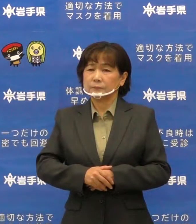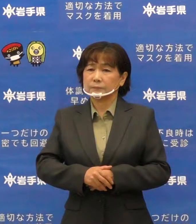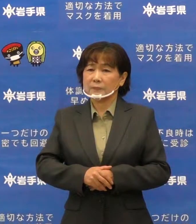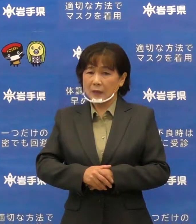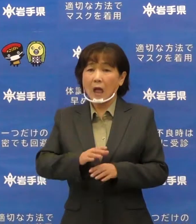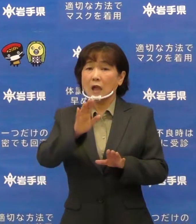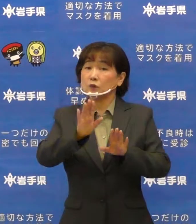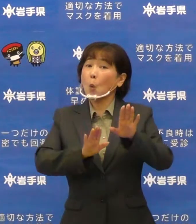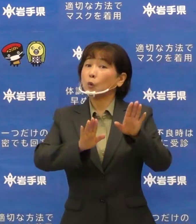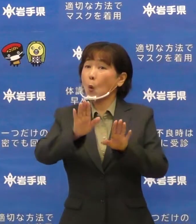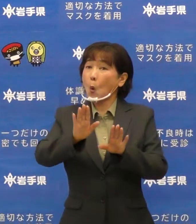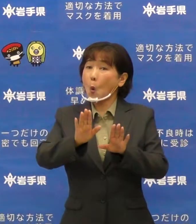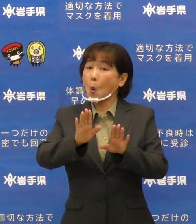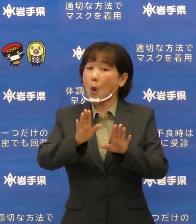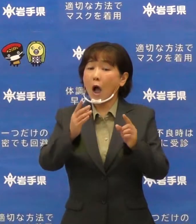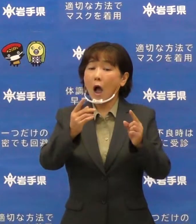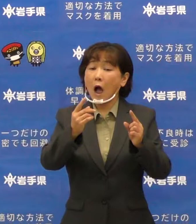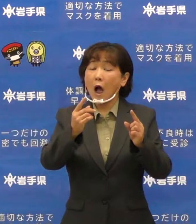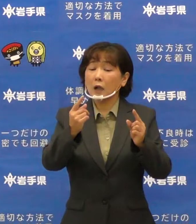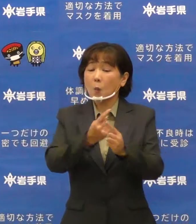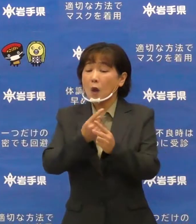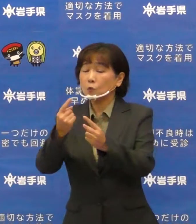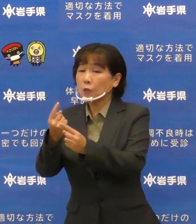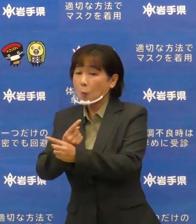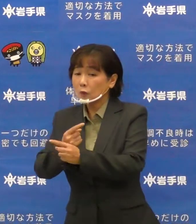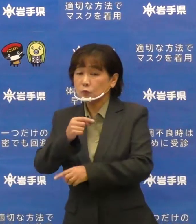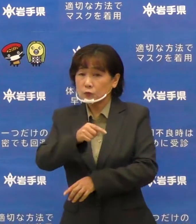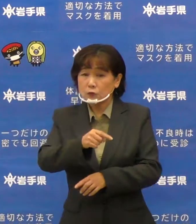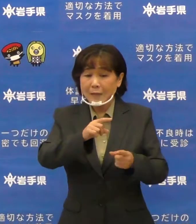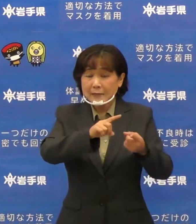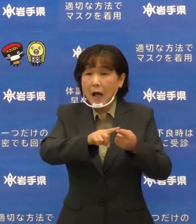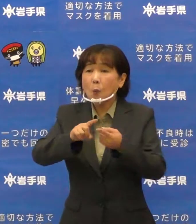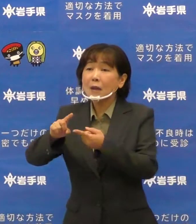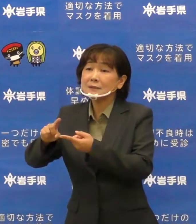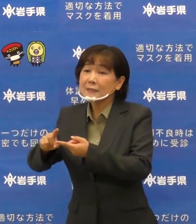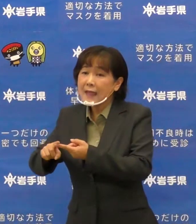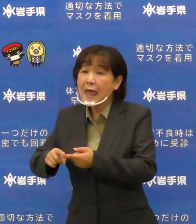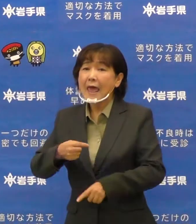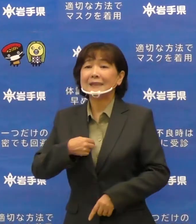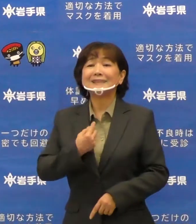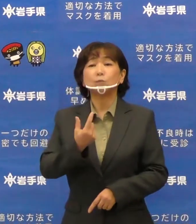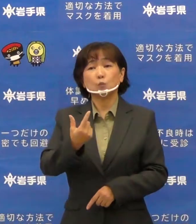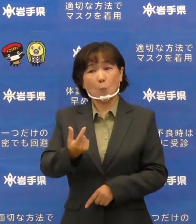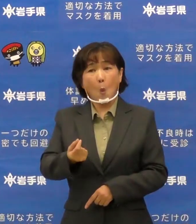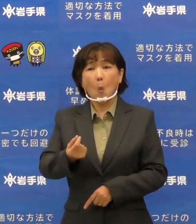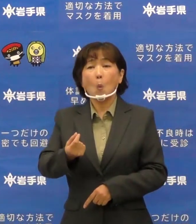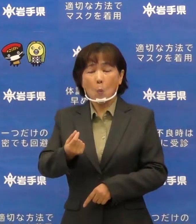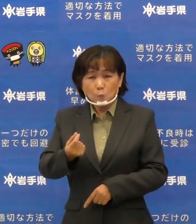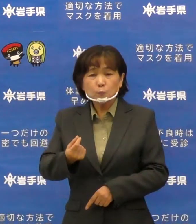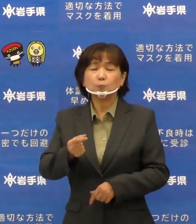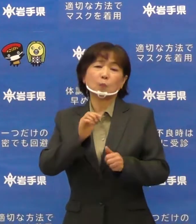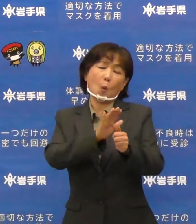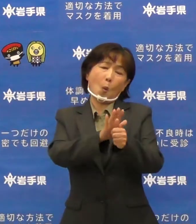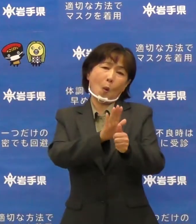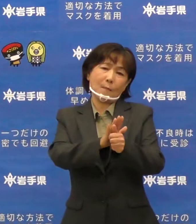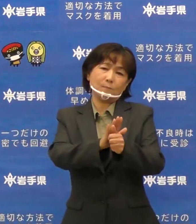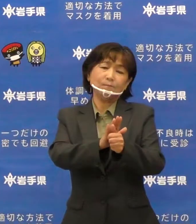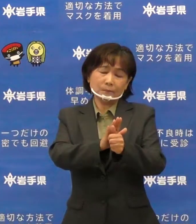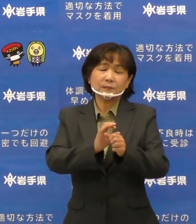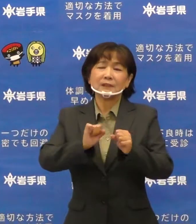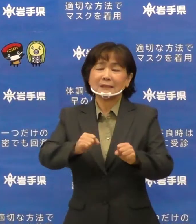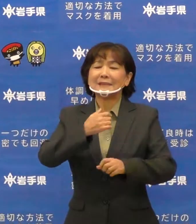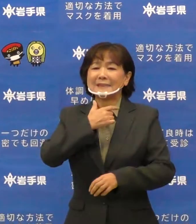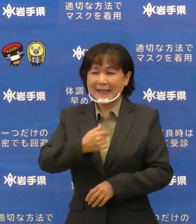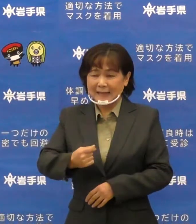状況の変化に応じて対応していくということが基本になりますので、やはりそこは臨機応変に対応というふうにさせていただきた